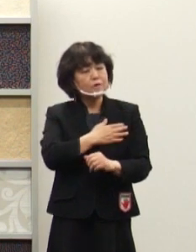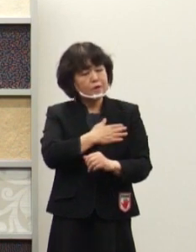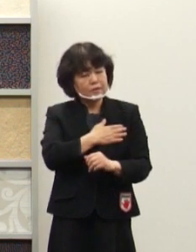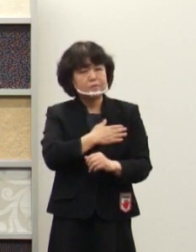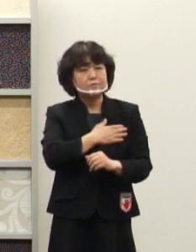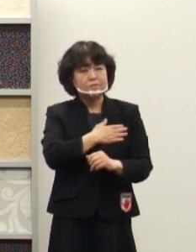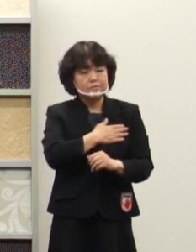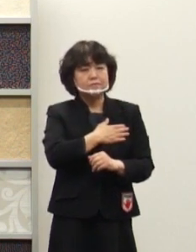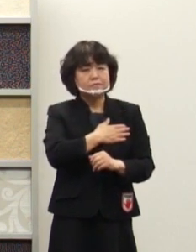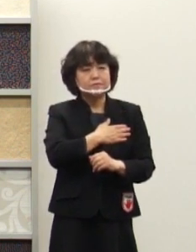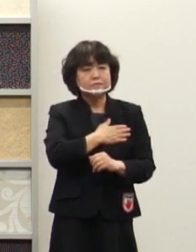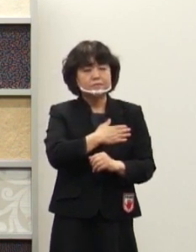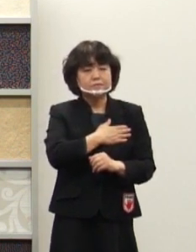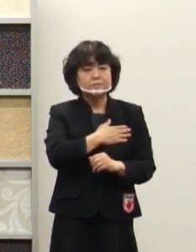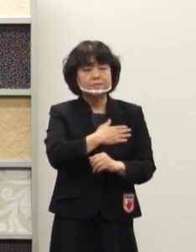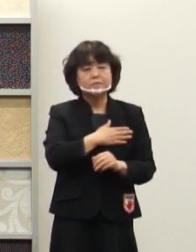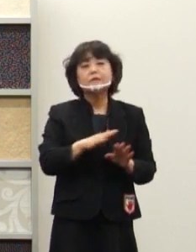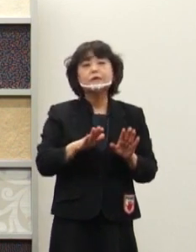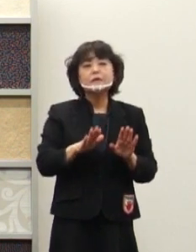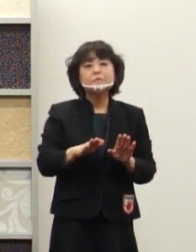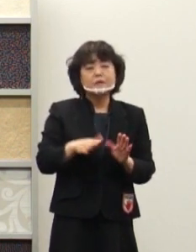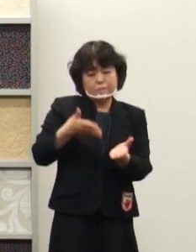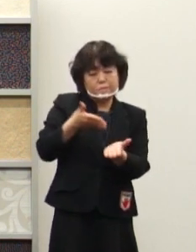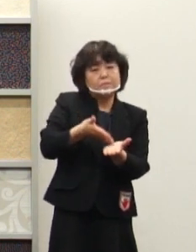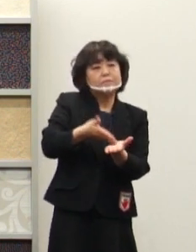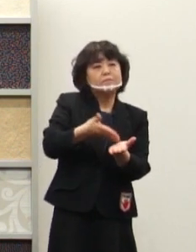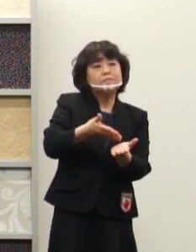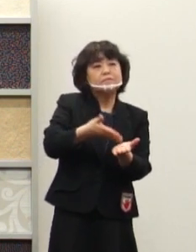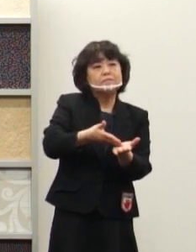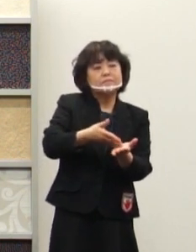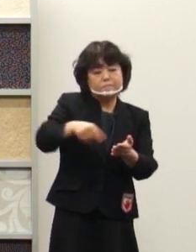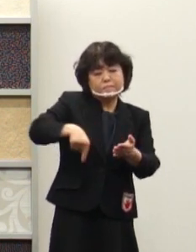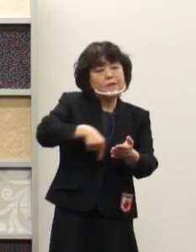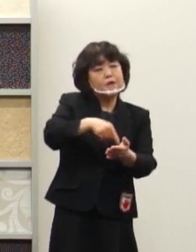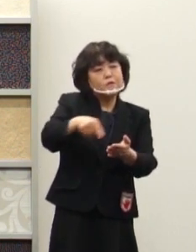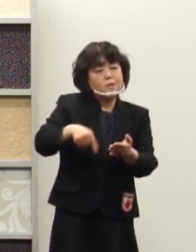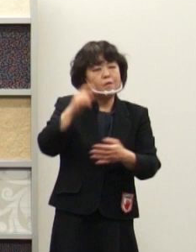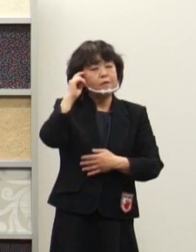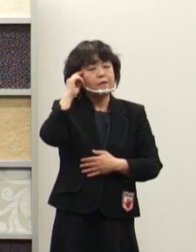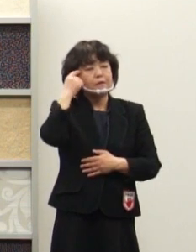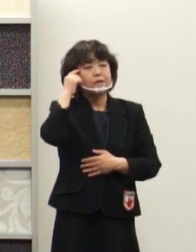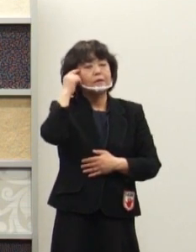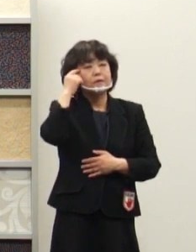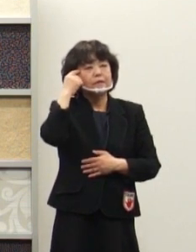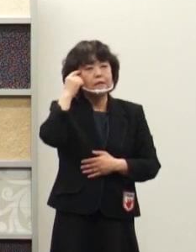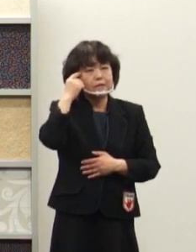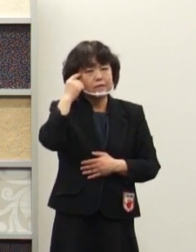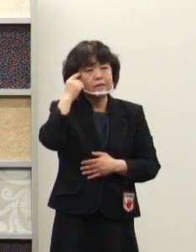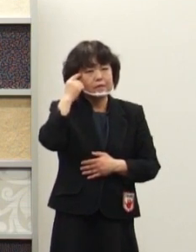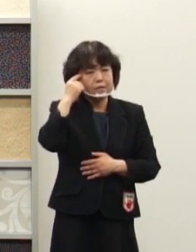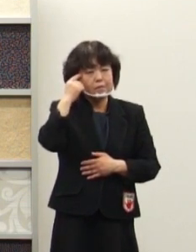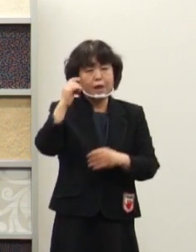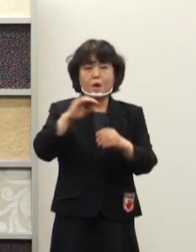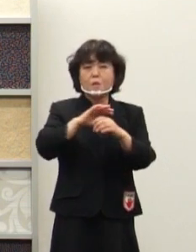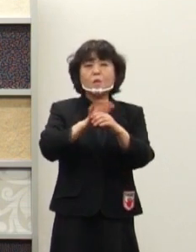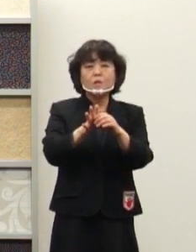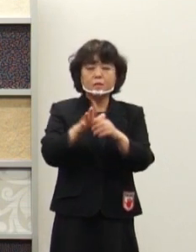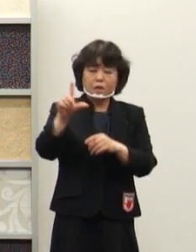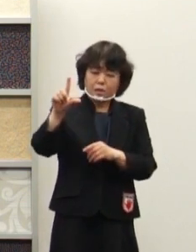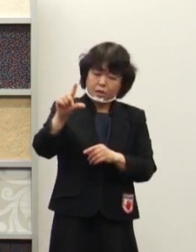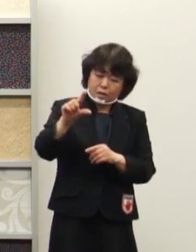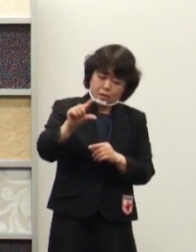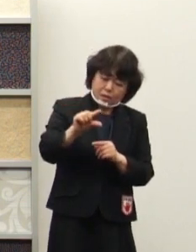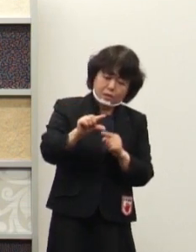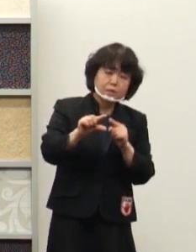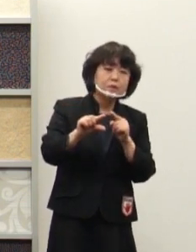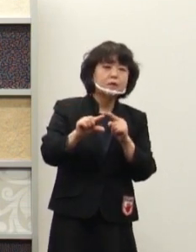し、ただ今申し上げたような事情をどう捉えるか、あるいはその収まったと言えると思うと、ま